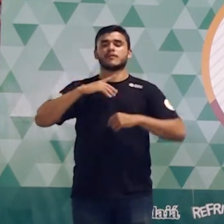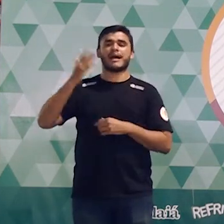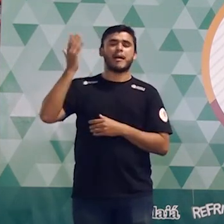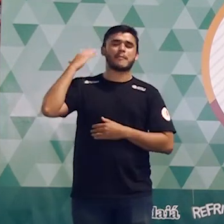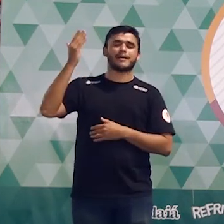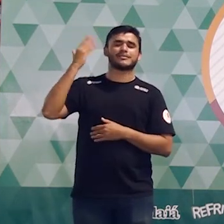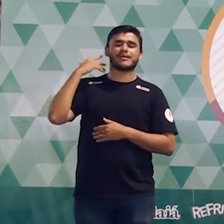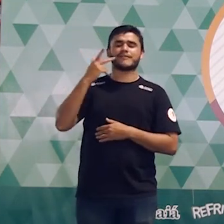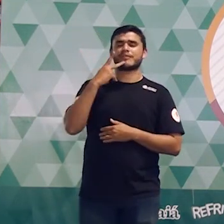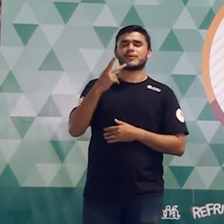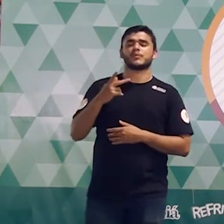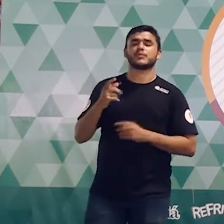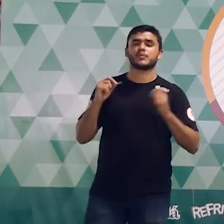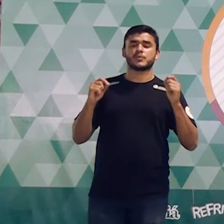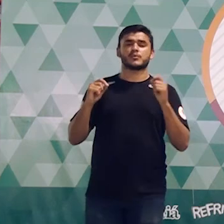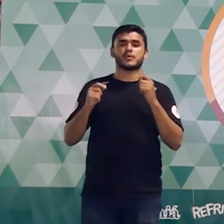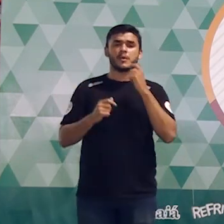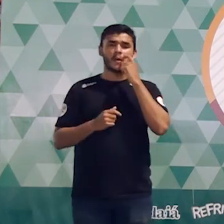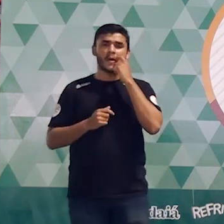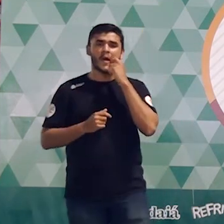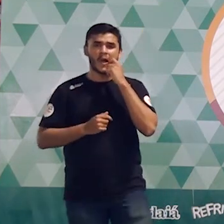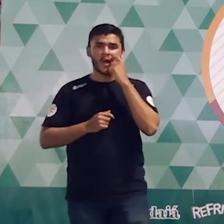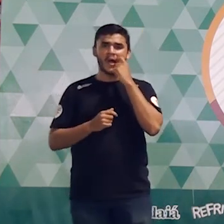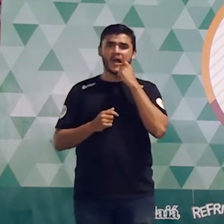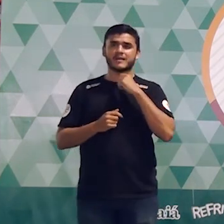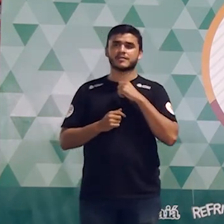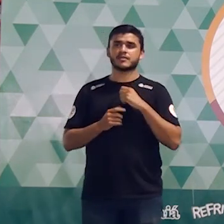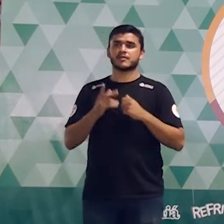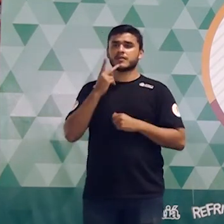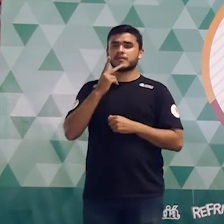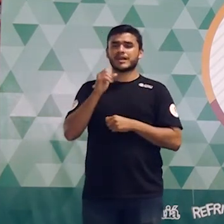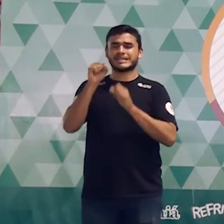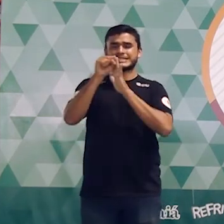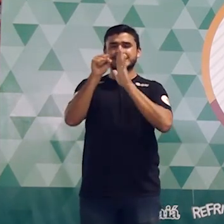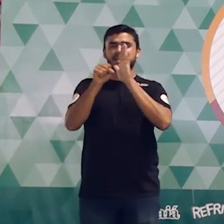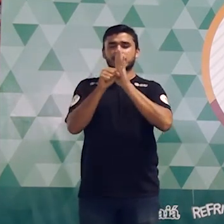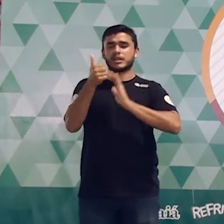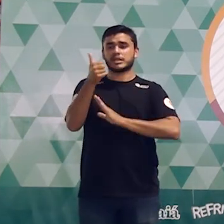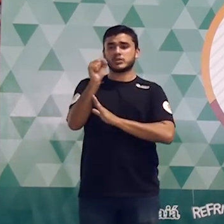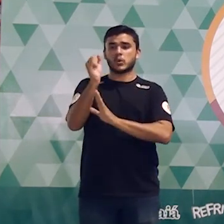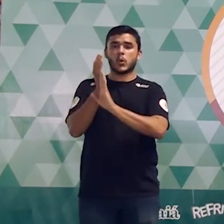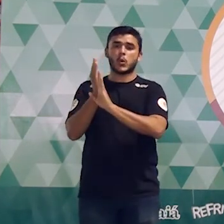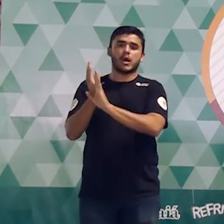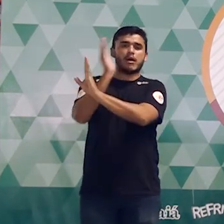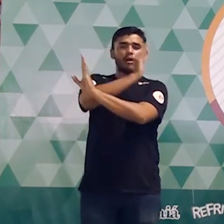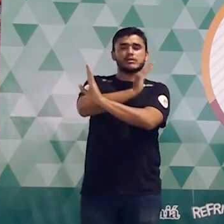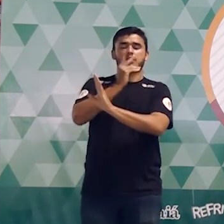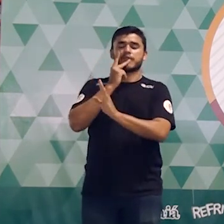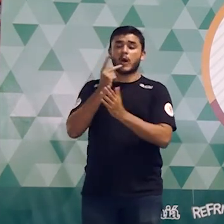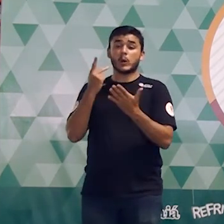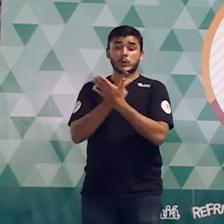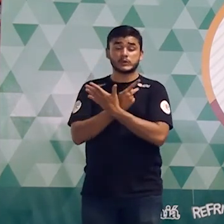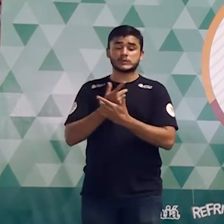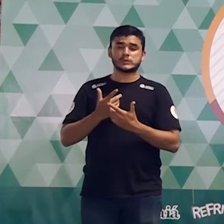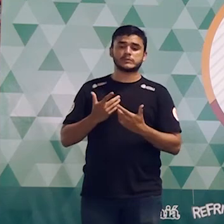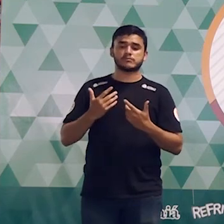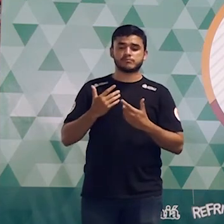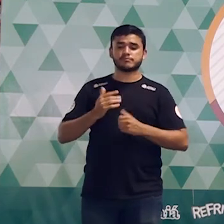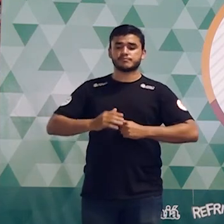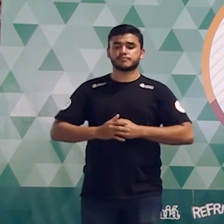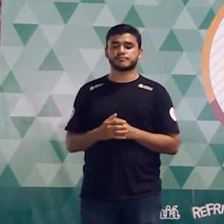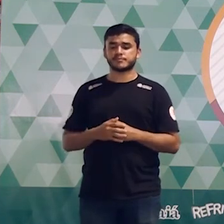tempo atrás, quando a gente vivia nos períodos anteriores ao século XVIII, como eu vou te mostrar já já. E, por